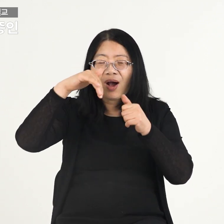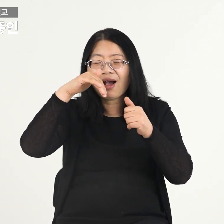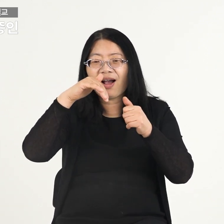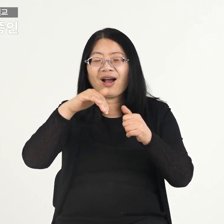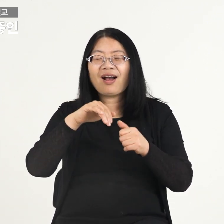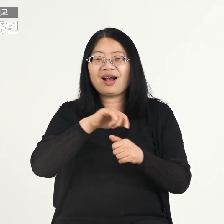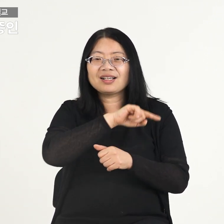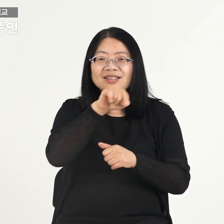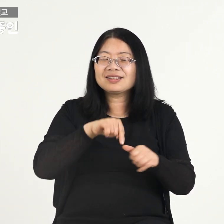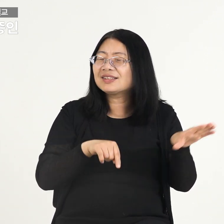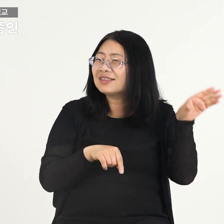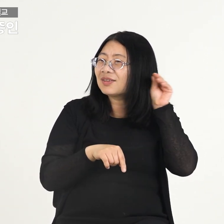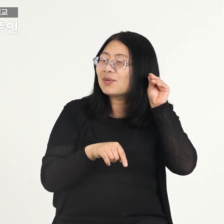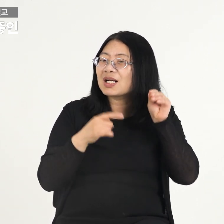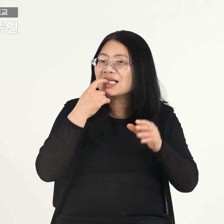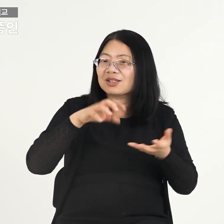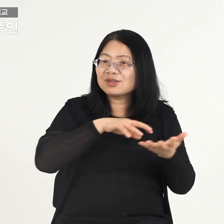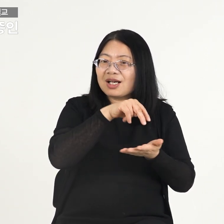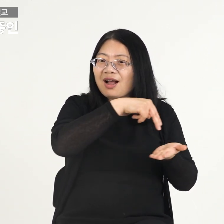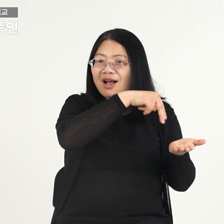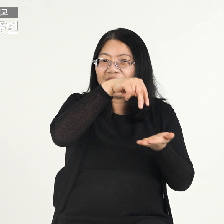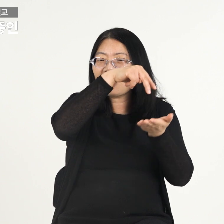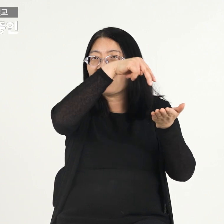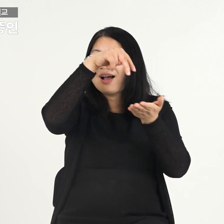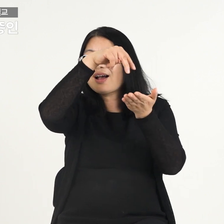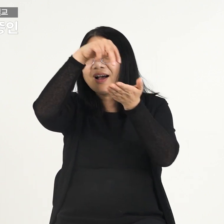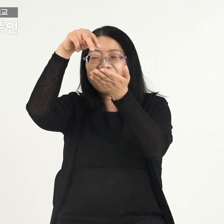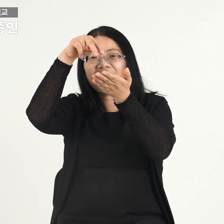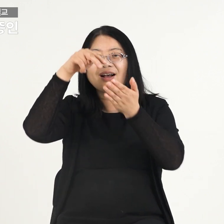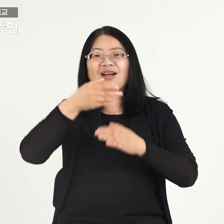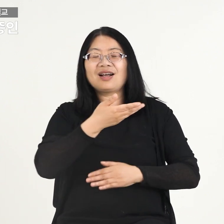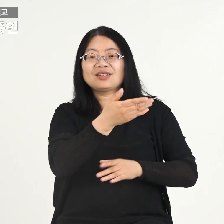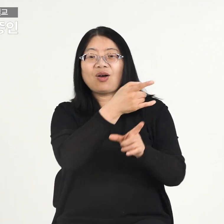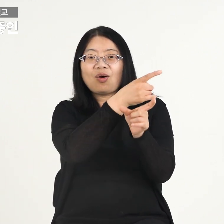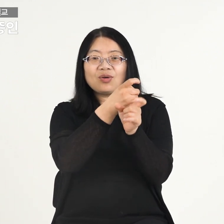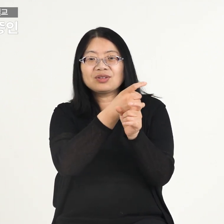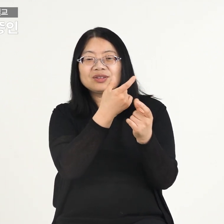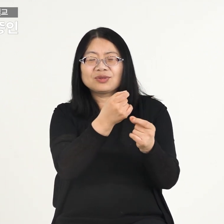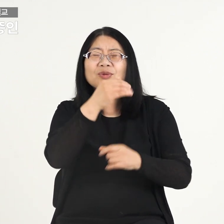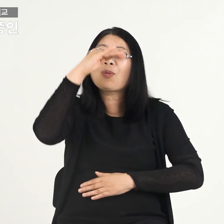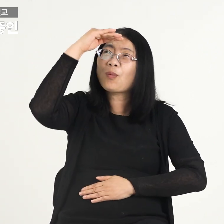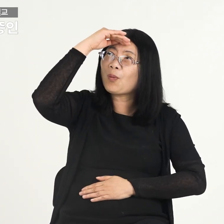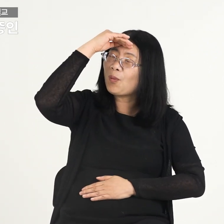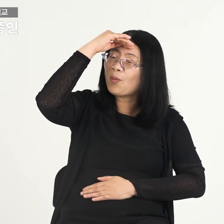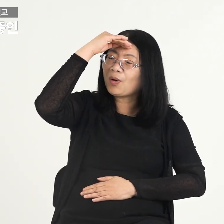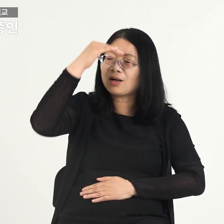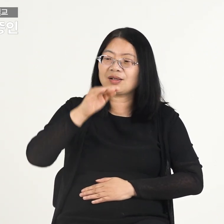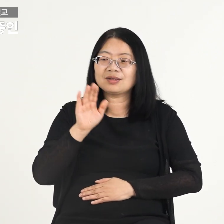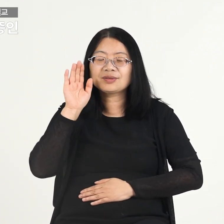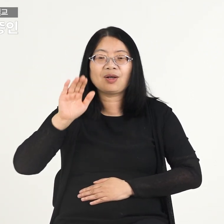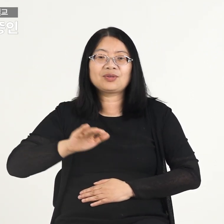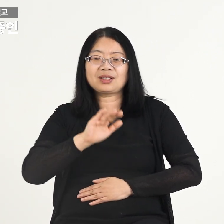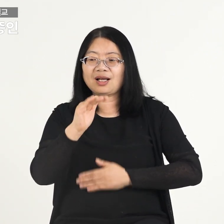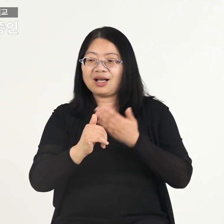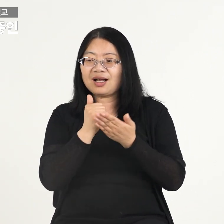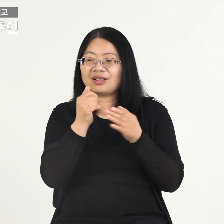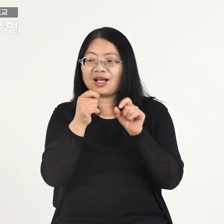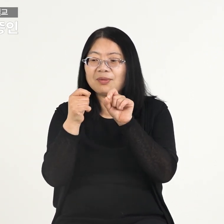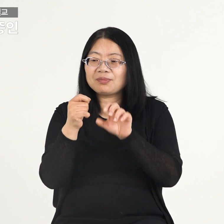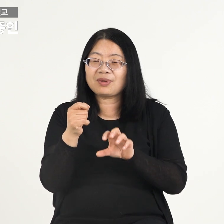그들이 듣고 구름을 타고 하늘로 올라가니 그들의 원수들도 구경하더라. 장차 우리가 하나님